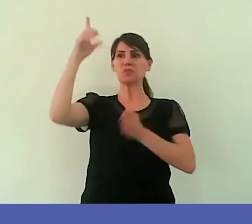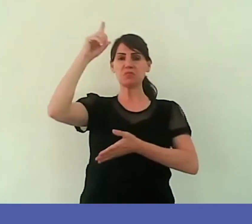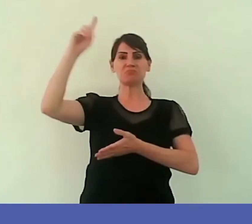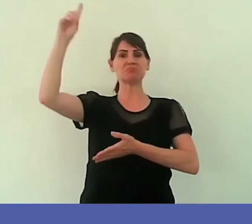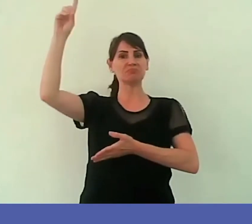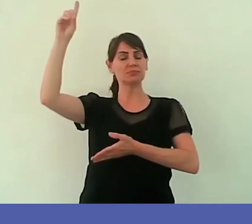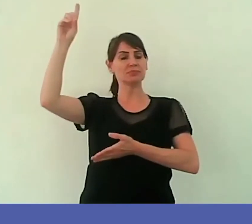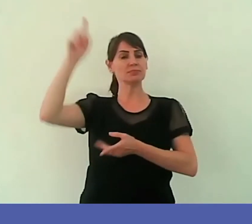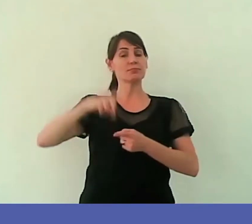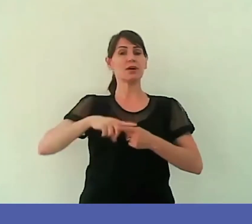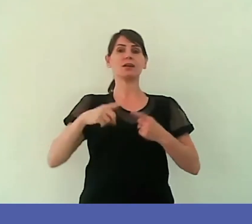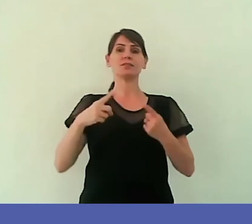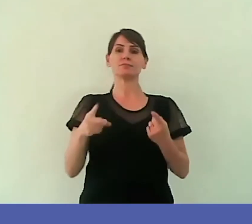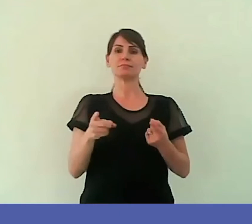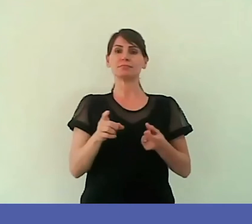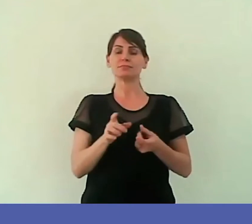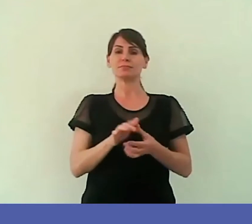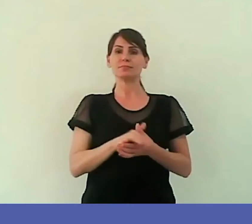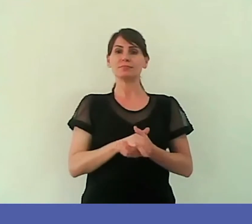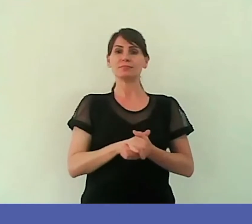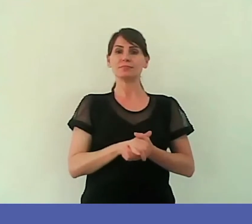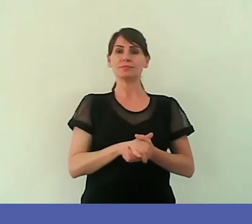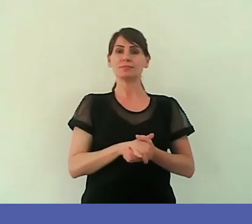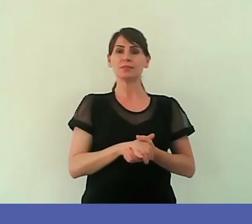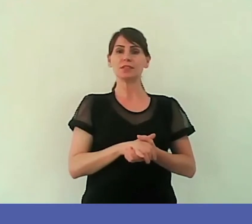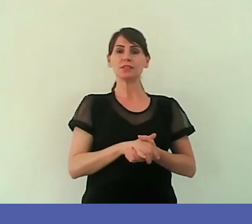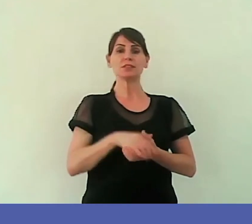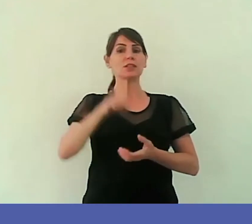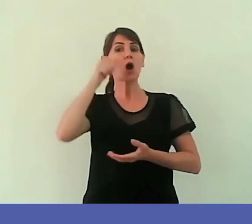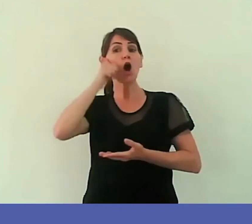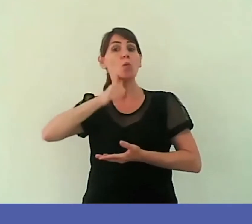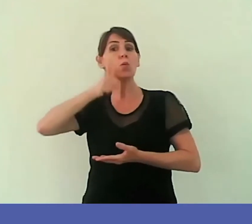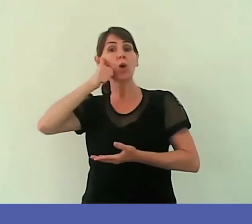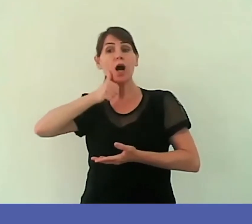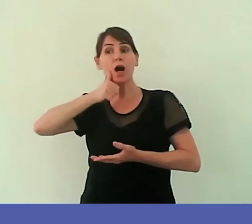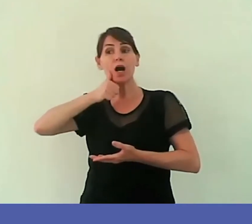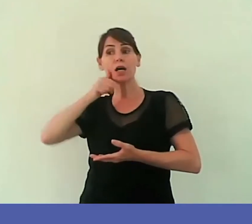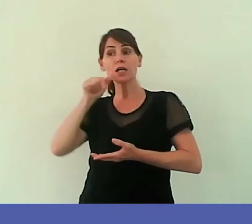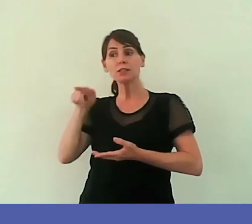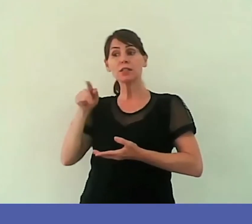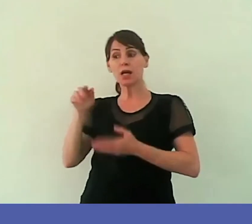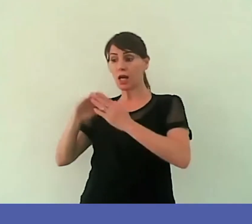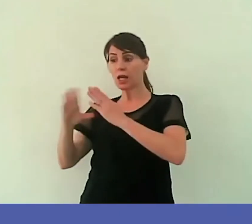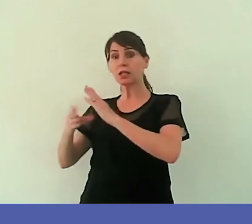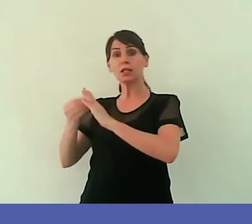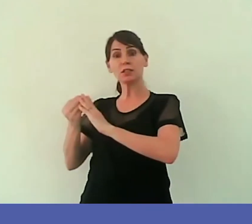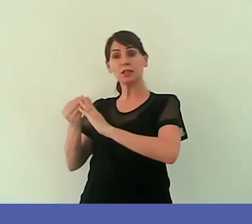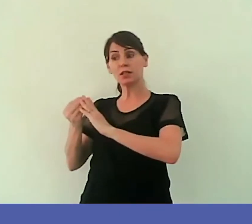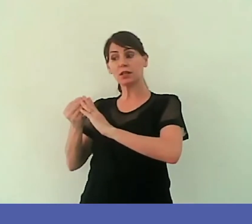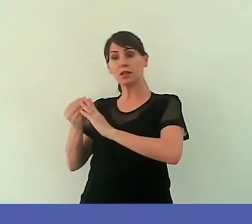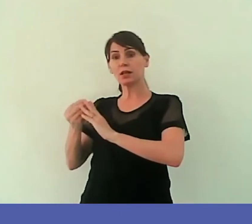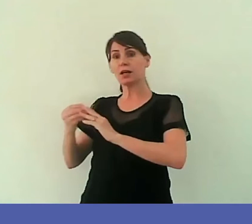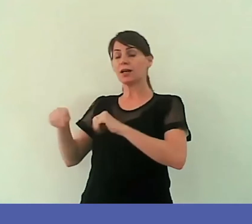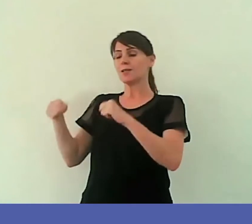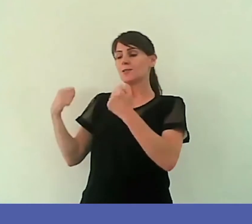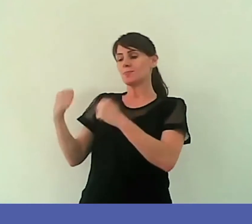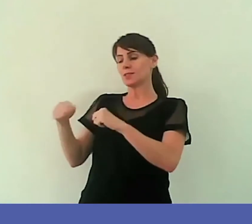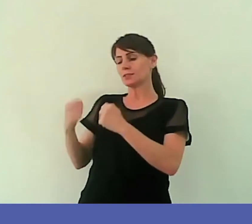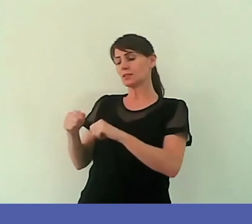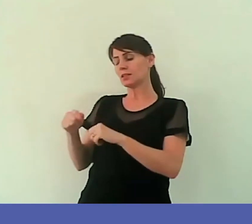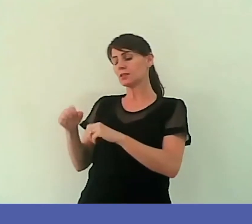coisa: essa mulher, essa igreja, precisa passar por um longo processo